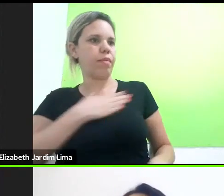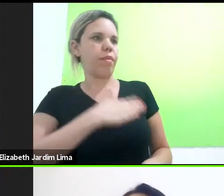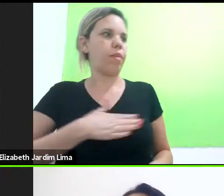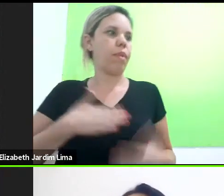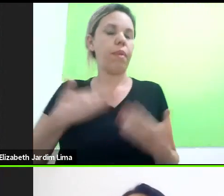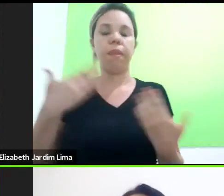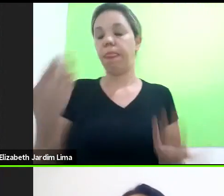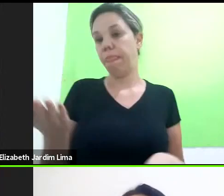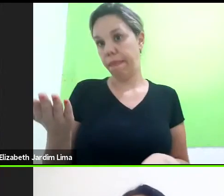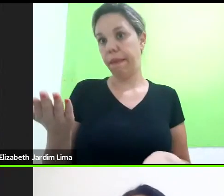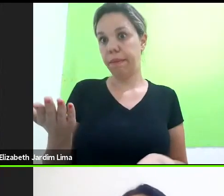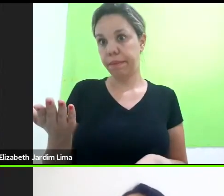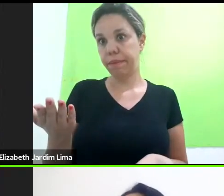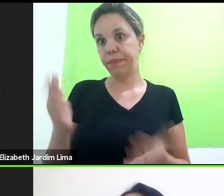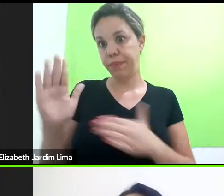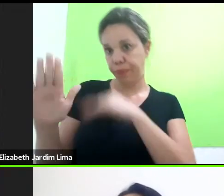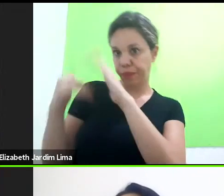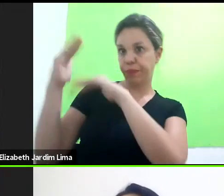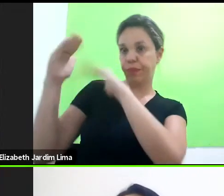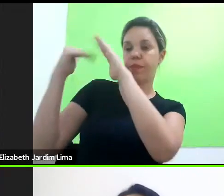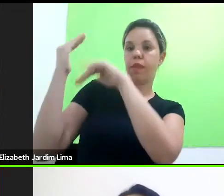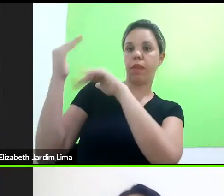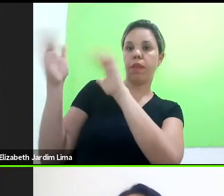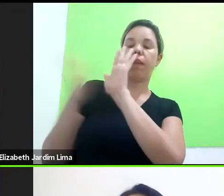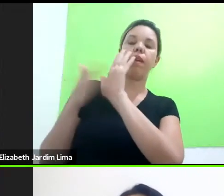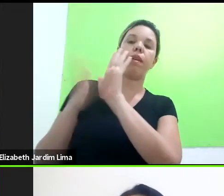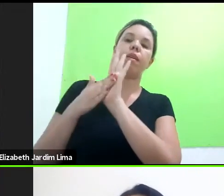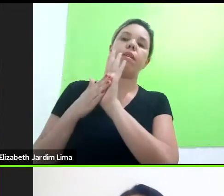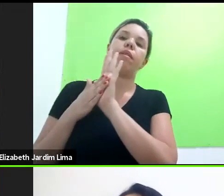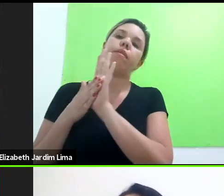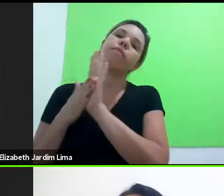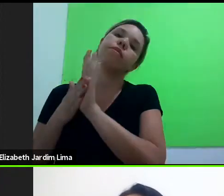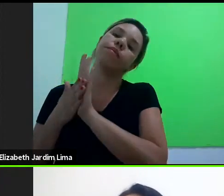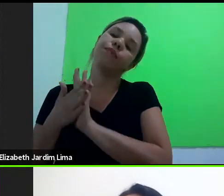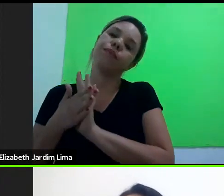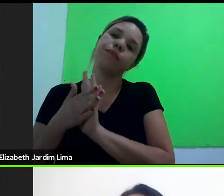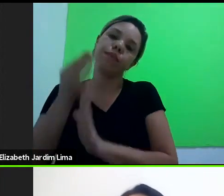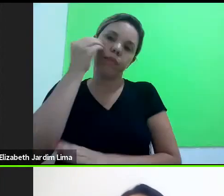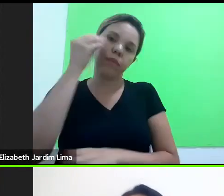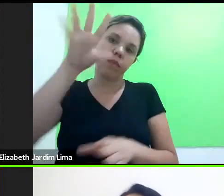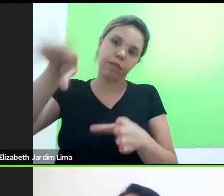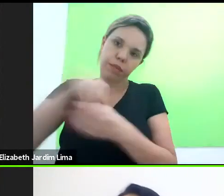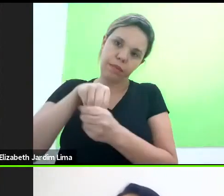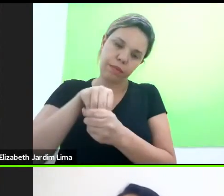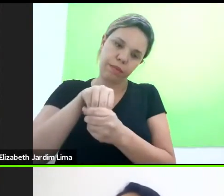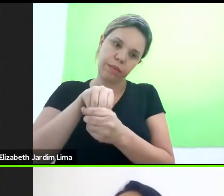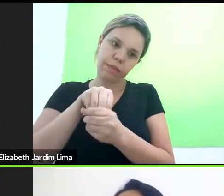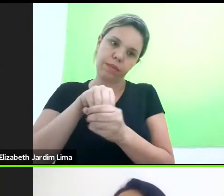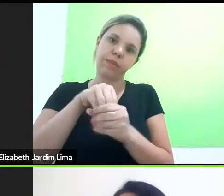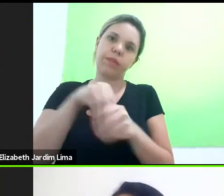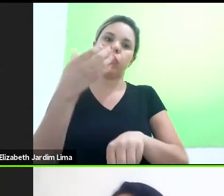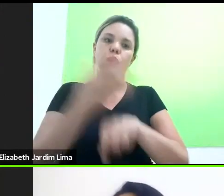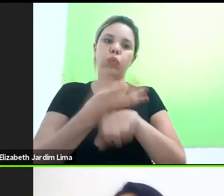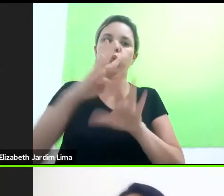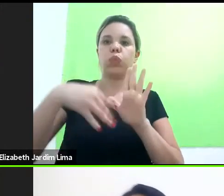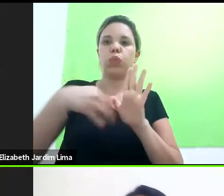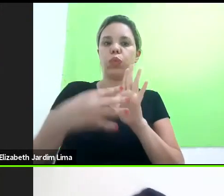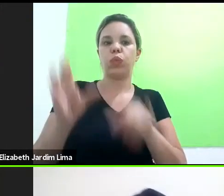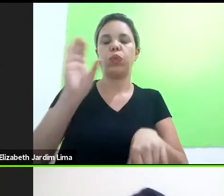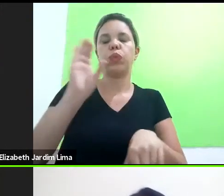é construir, né, propostas mínimas, assim, tentar inserir nas grades curriculares, se não puder, uma disciplina